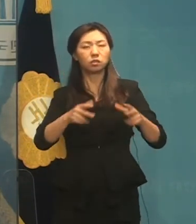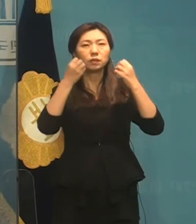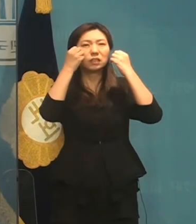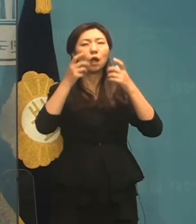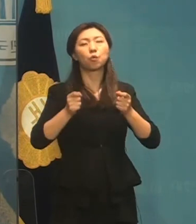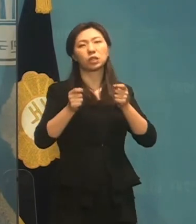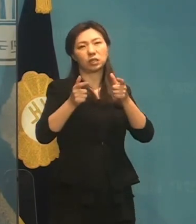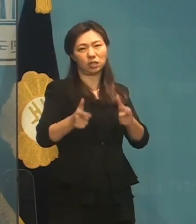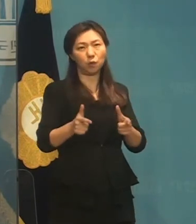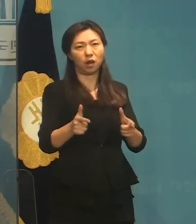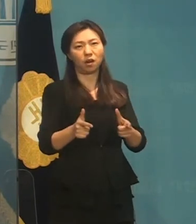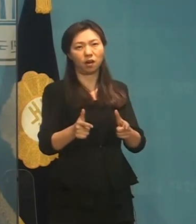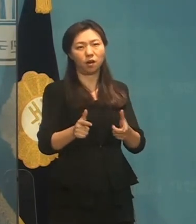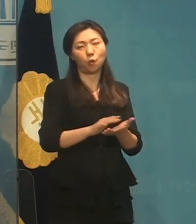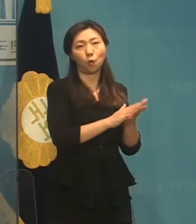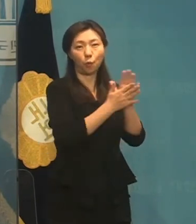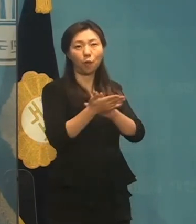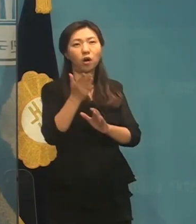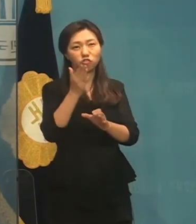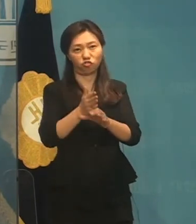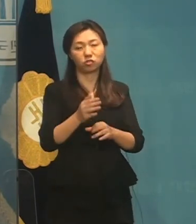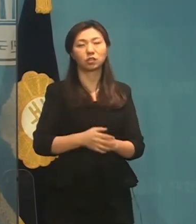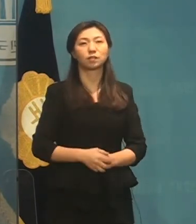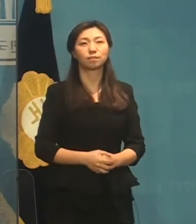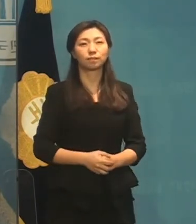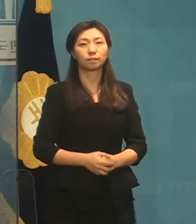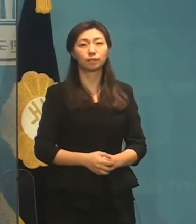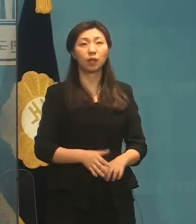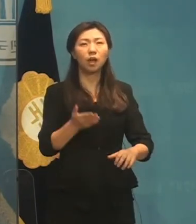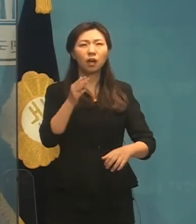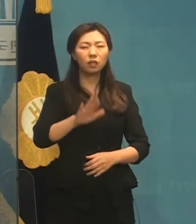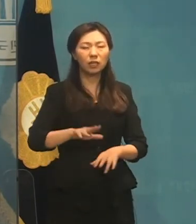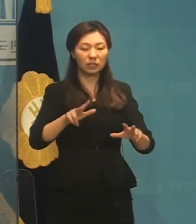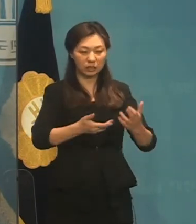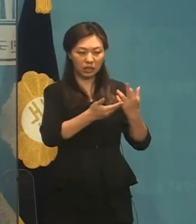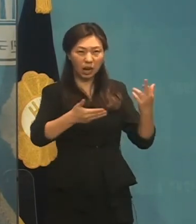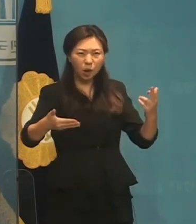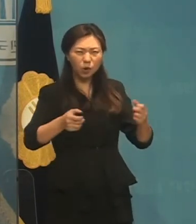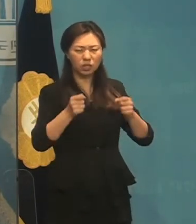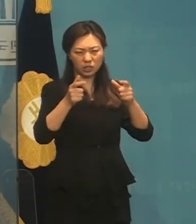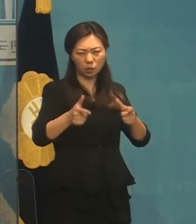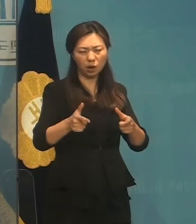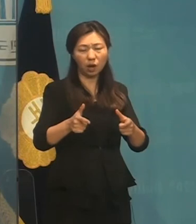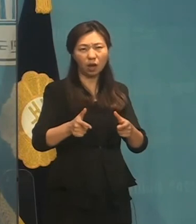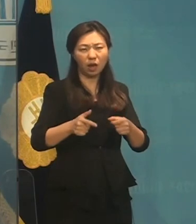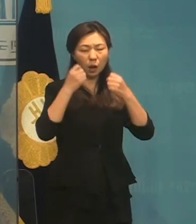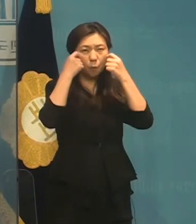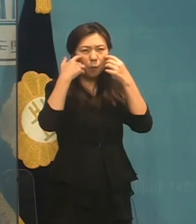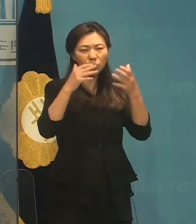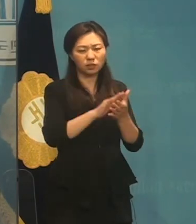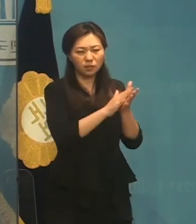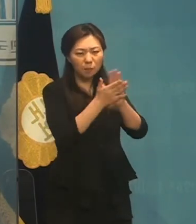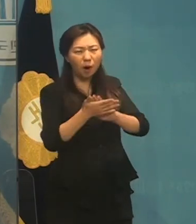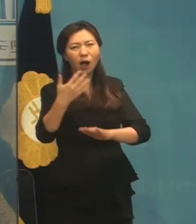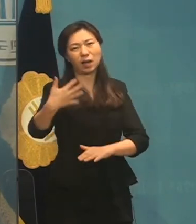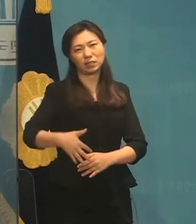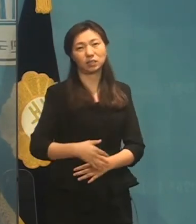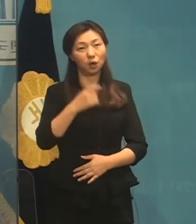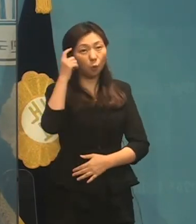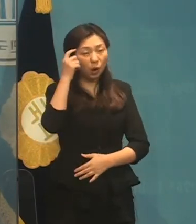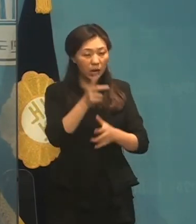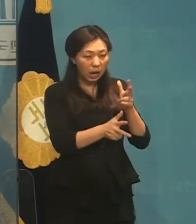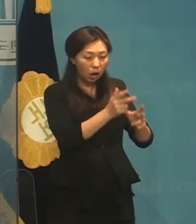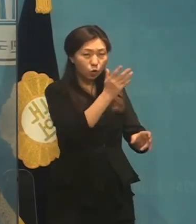새로운 기회로 변화하고 있습니다. 그러나 아직 강원도의 기회는 실현 장점되지는 못하고 있습니다. 제조업